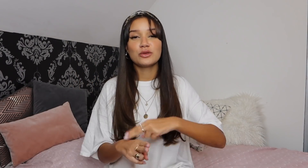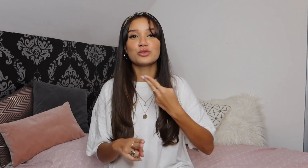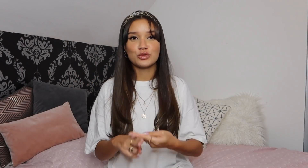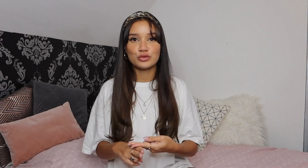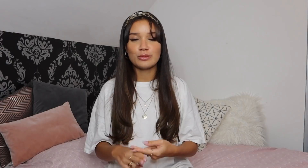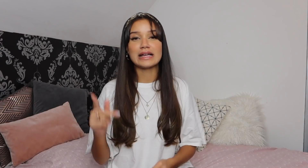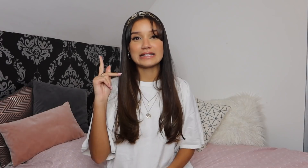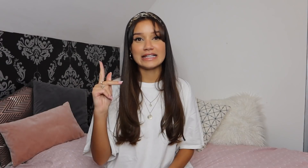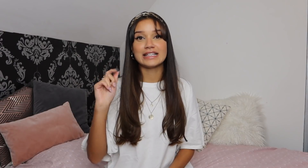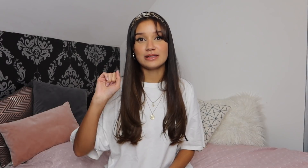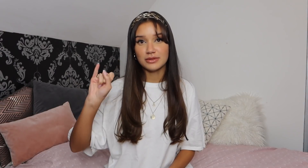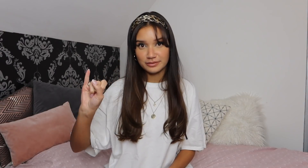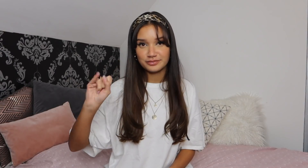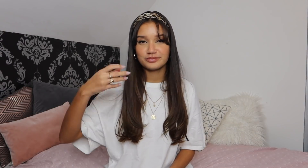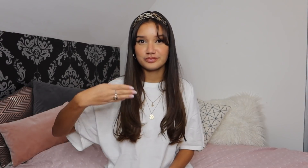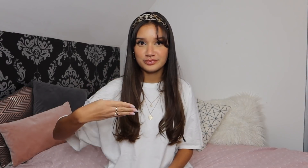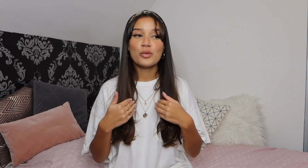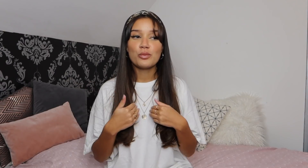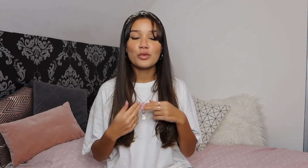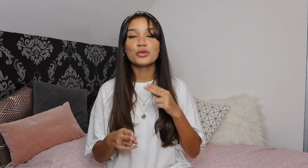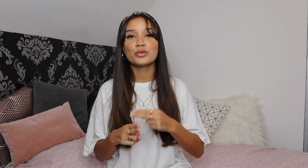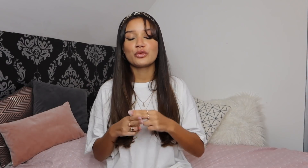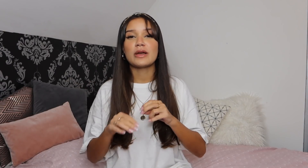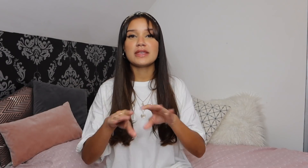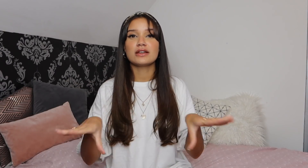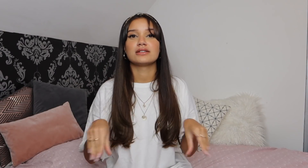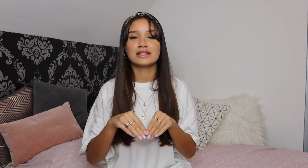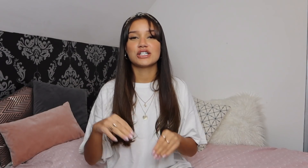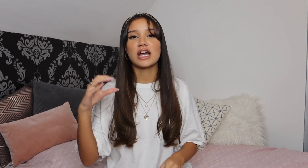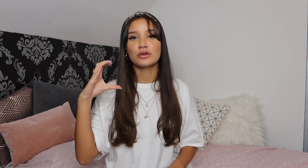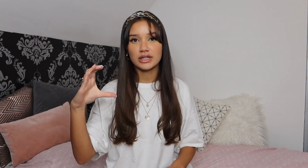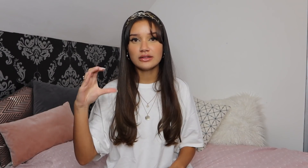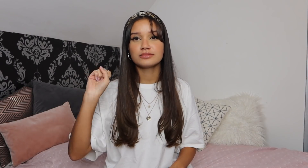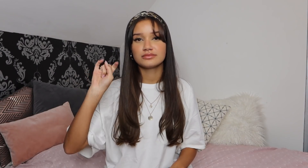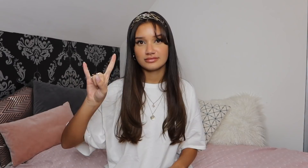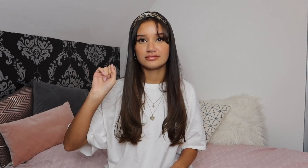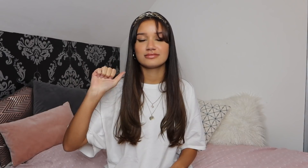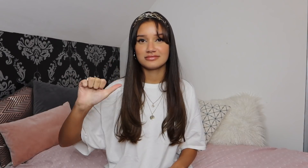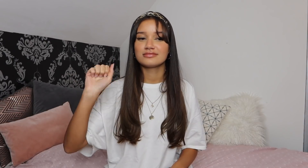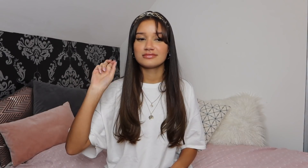prénom du coup c'est Kim. Mon nom de famille c'est Charlery.